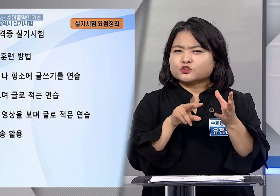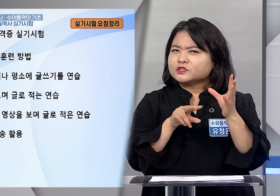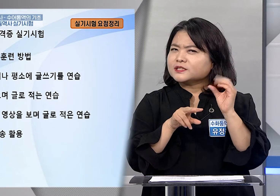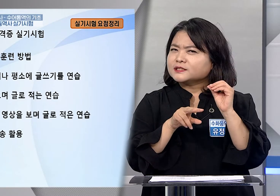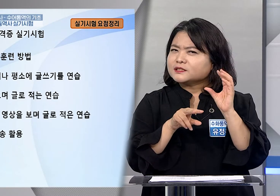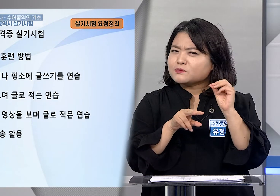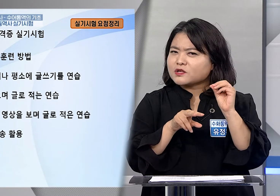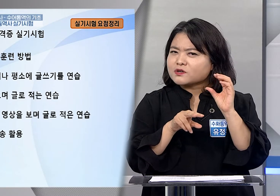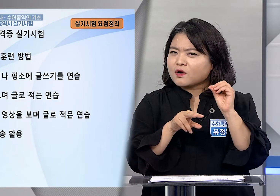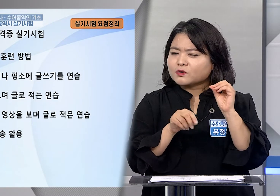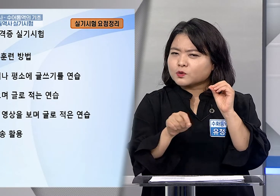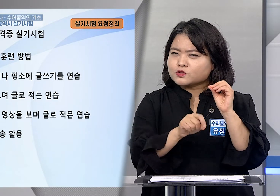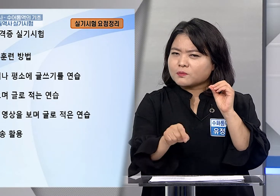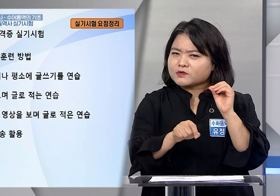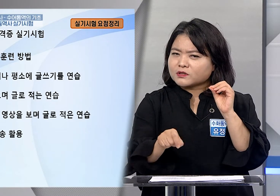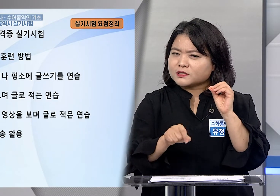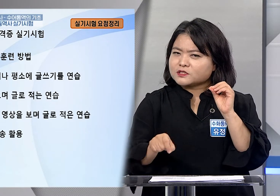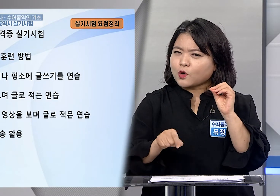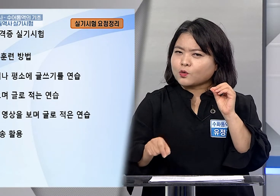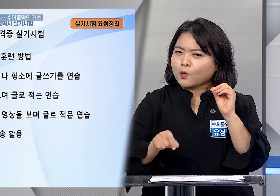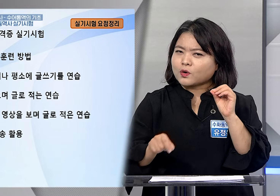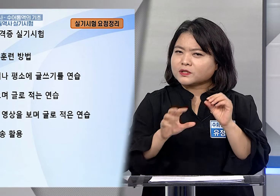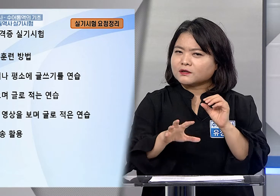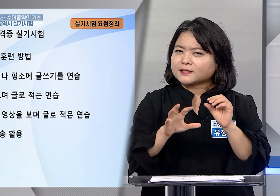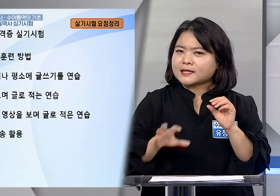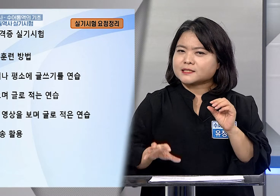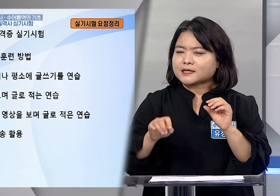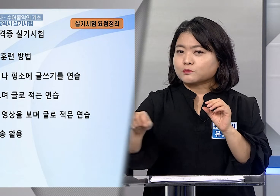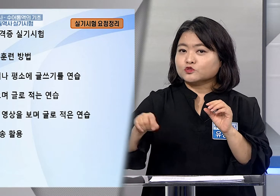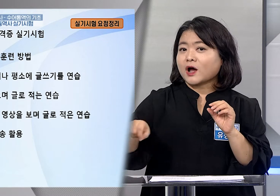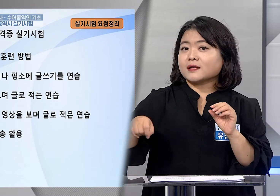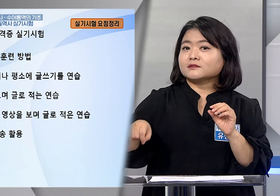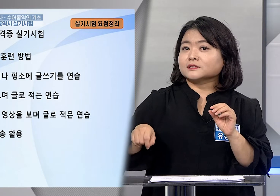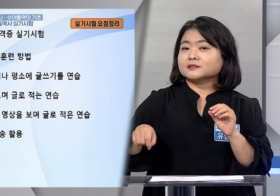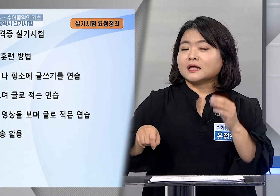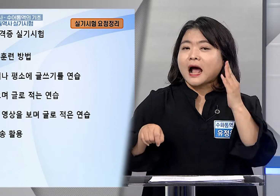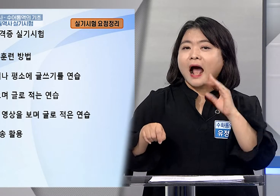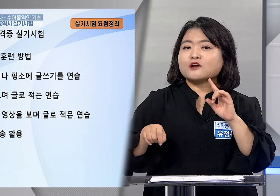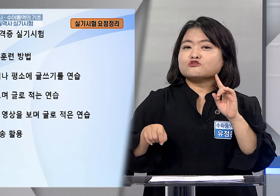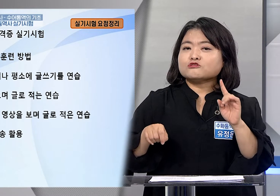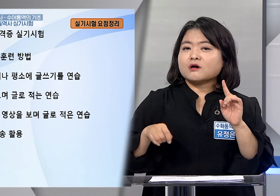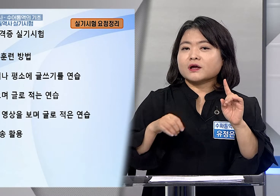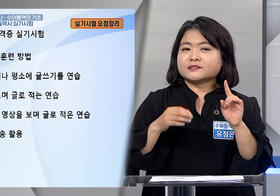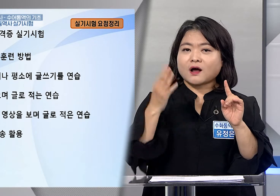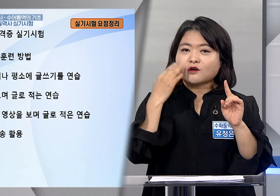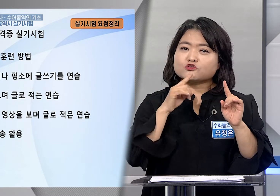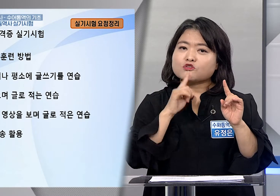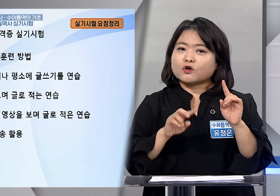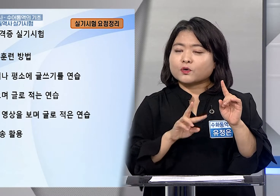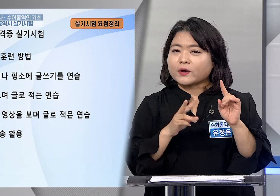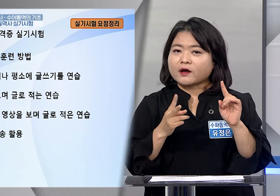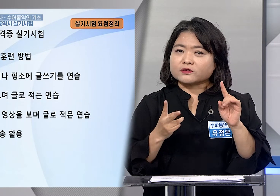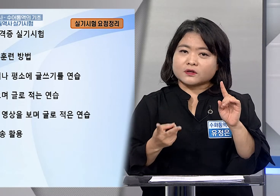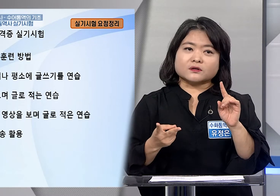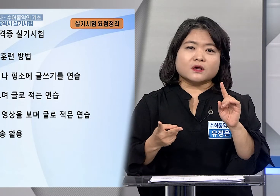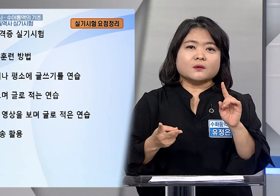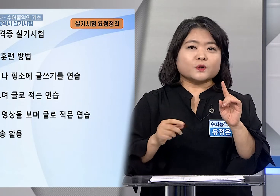뉴스를 들으면서 요점 정리를 적고 이걸 다시 작문화하는 것은 한국어에서 한국어로의 어떤